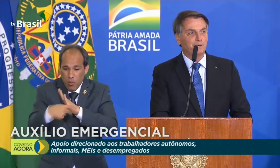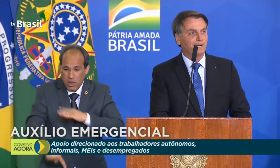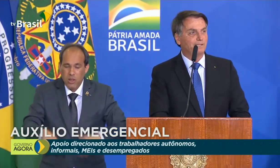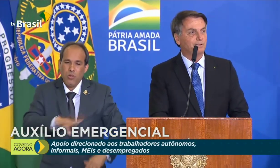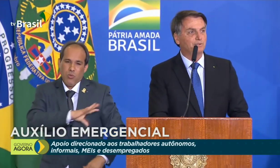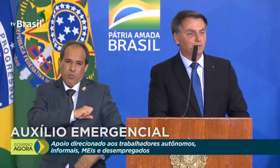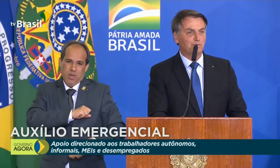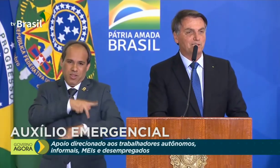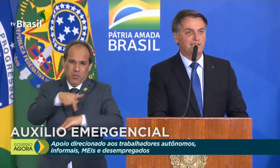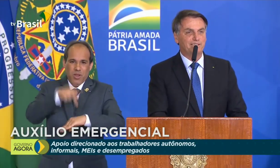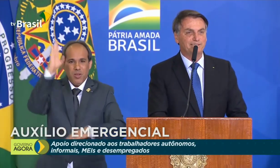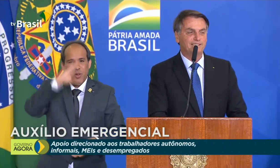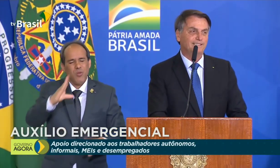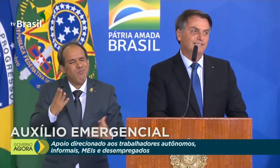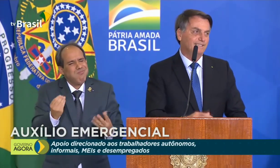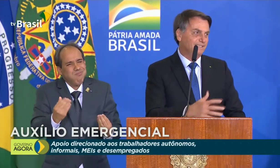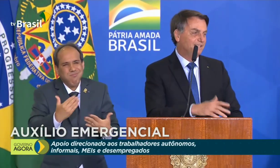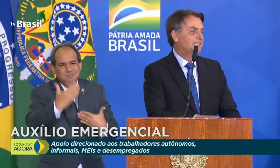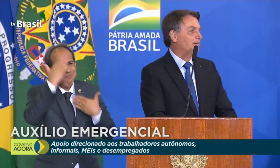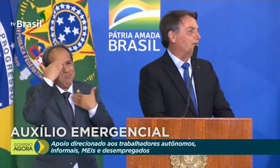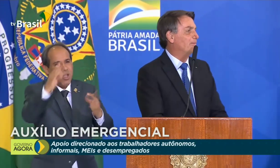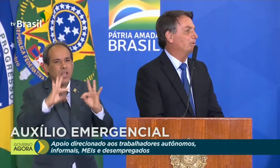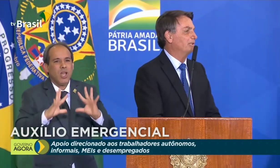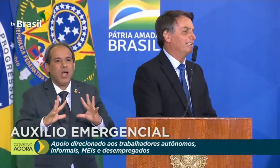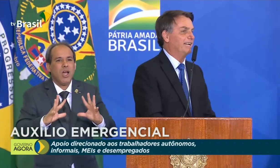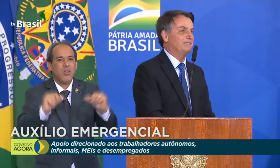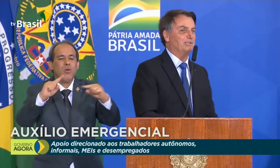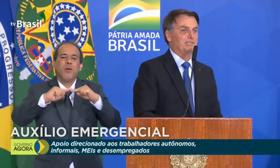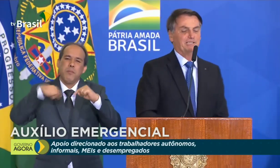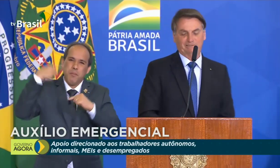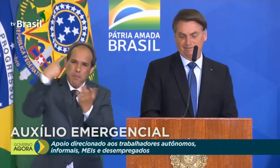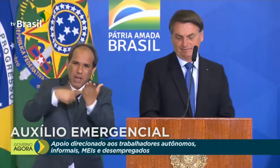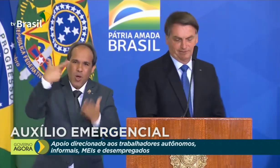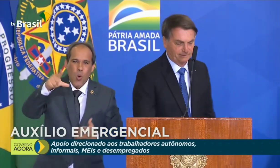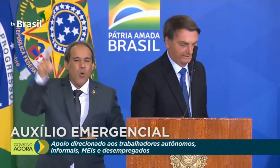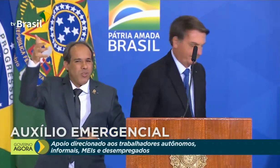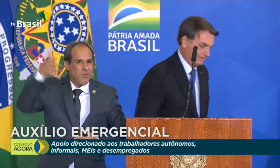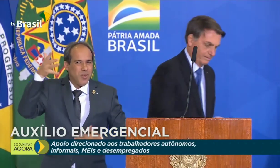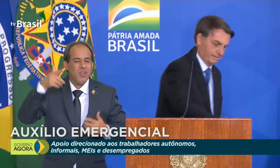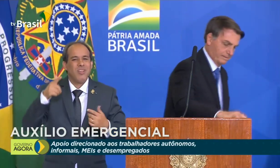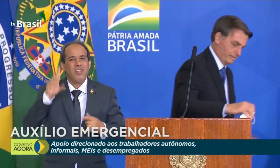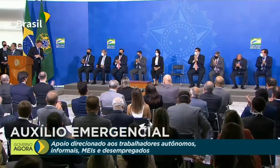muito obrigado a todos vocês e até uma nova oportunidade, se Deus quiser.